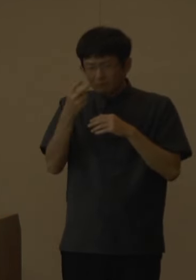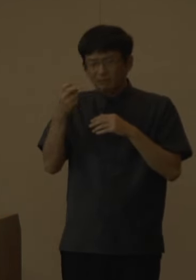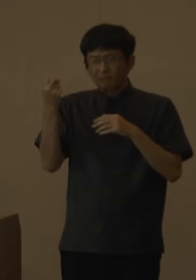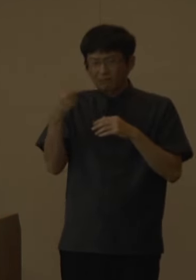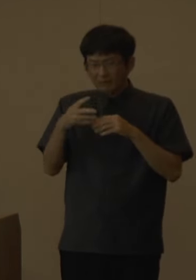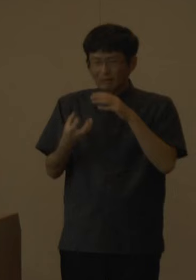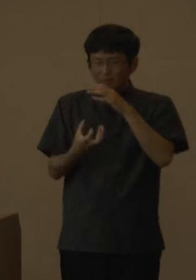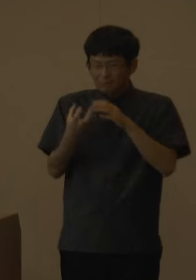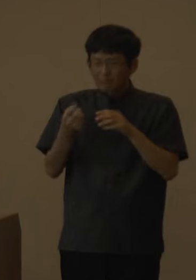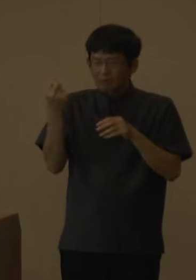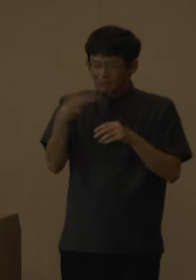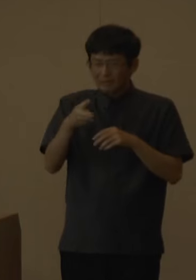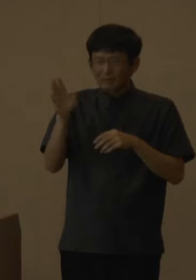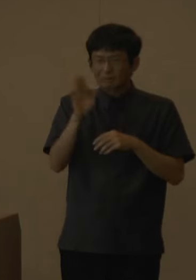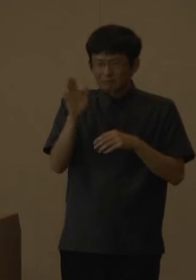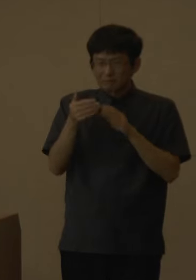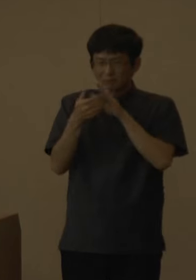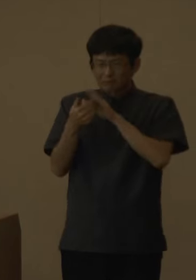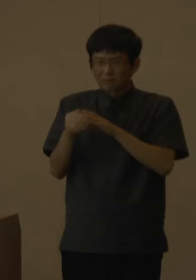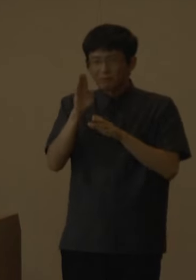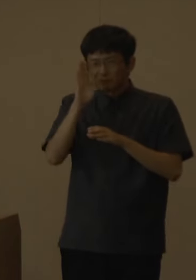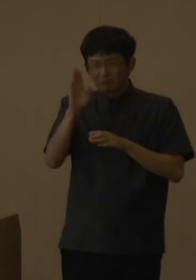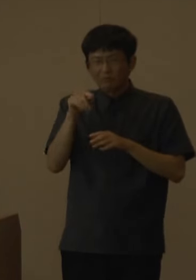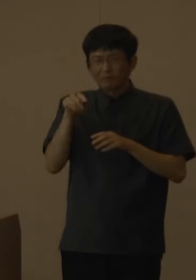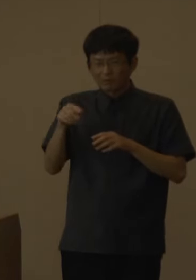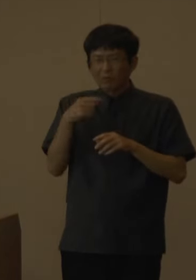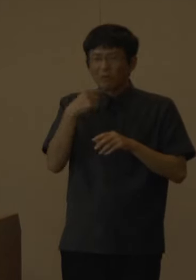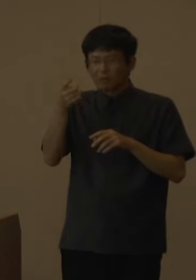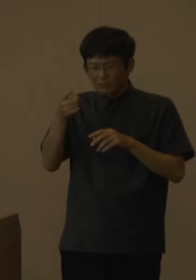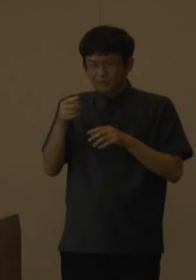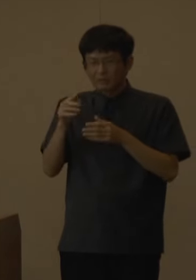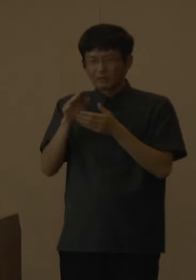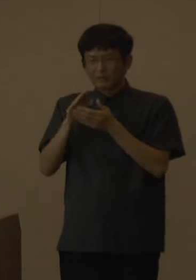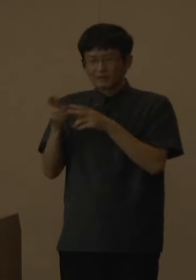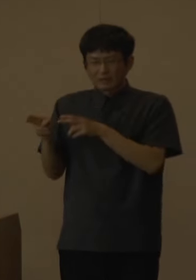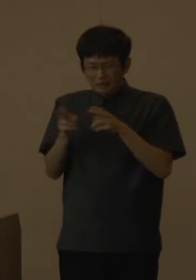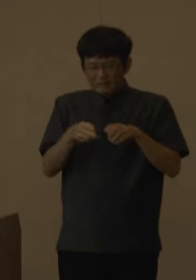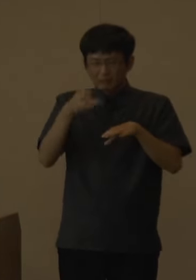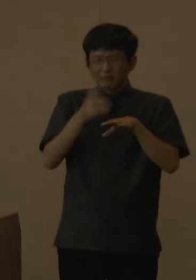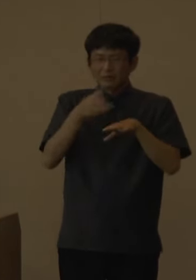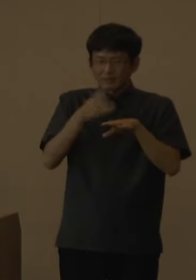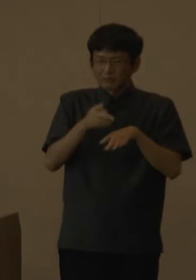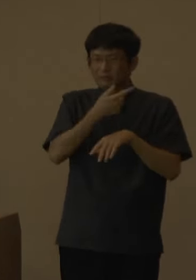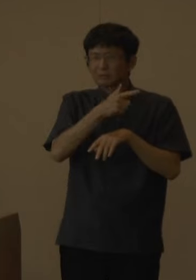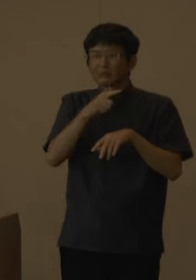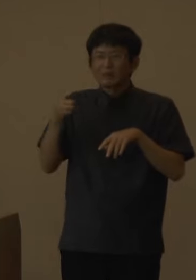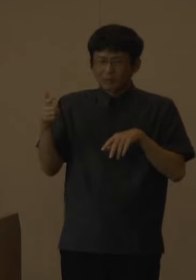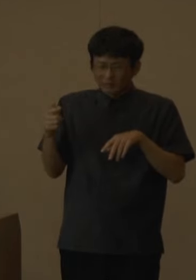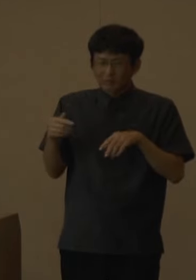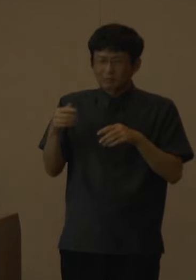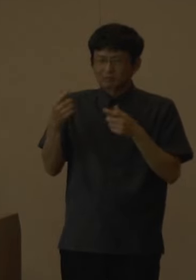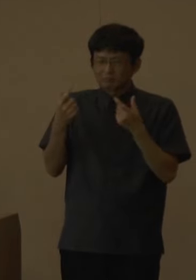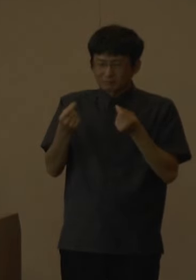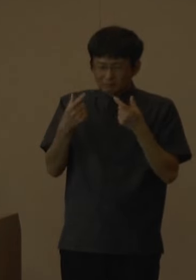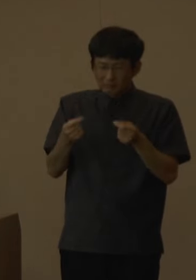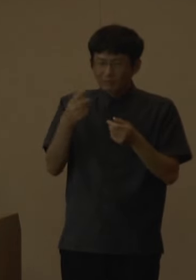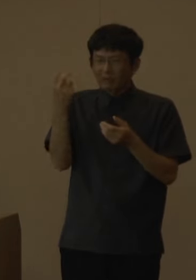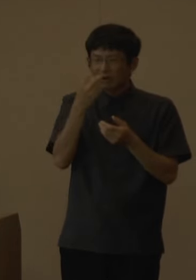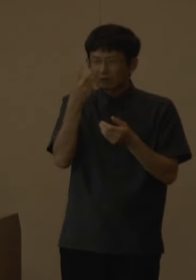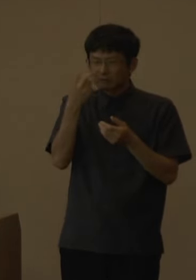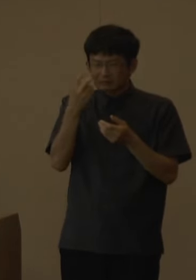米軍においてはもう一度その整備や運用のマニュアルを徹底的に確認をしていただ